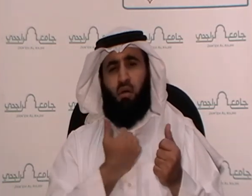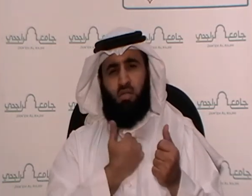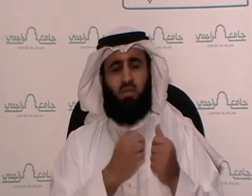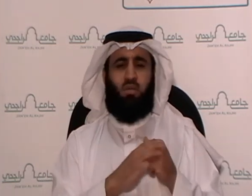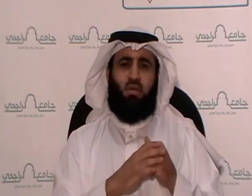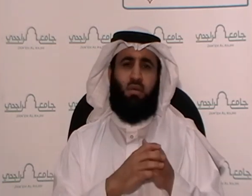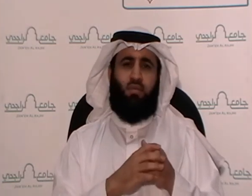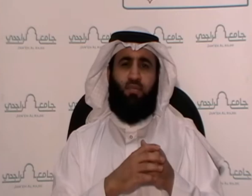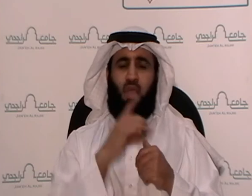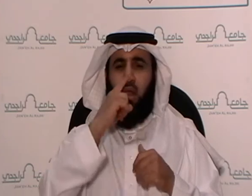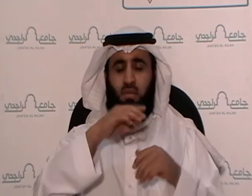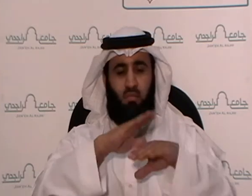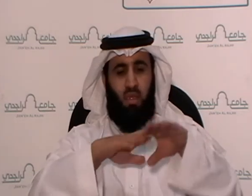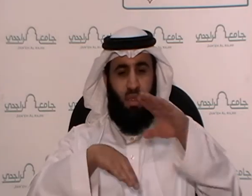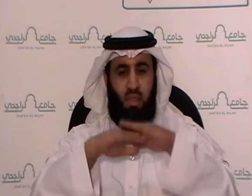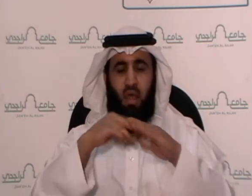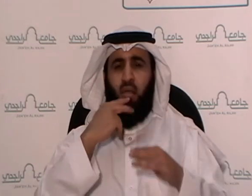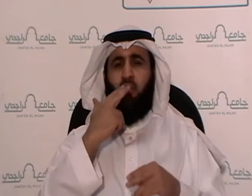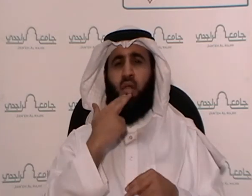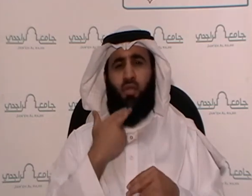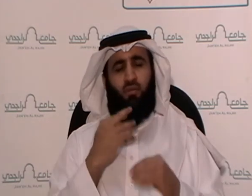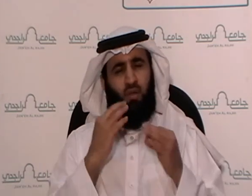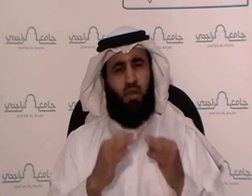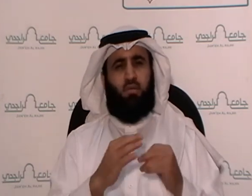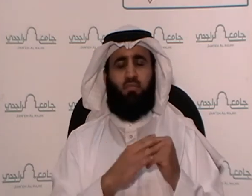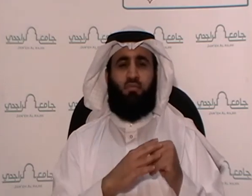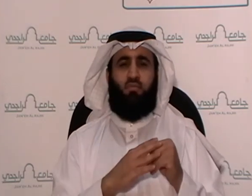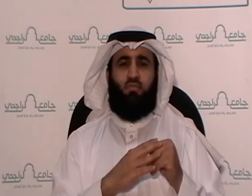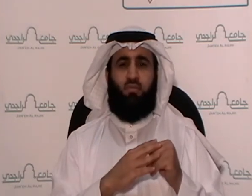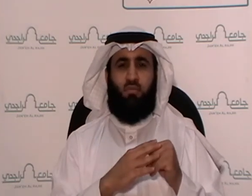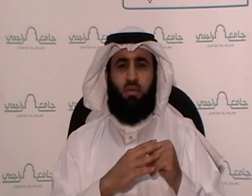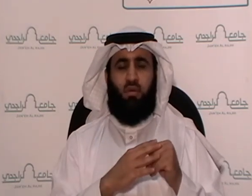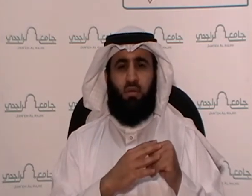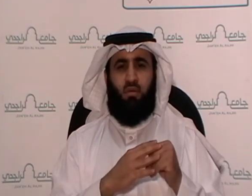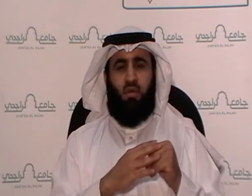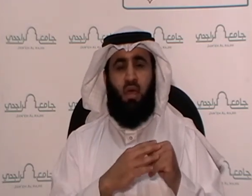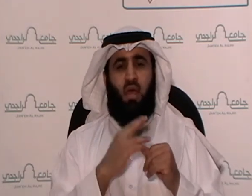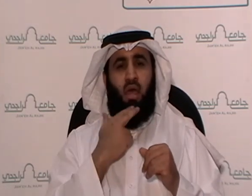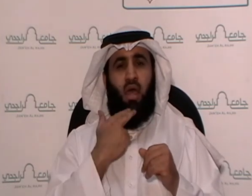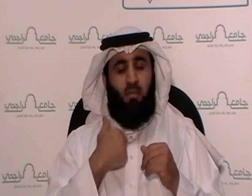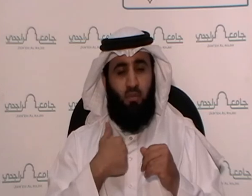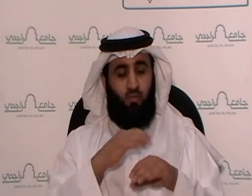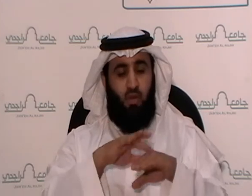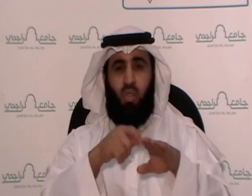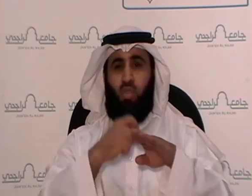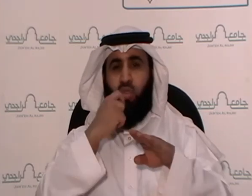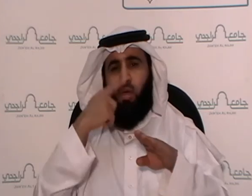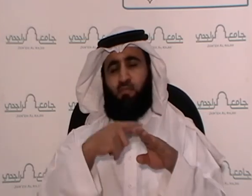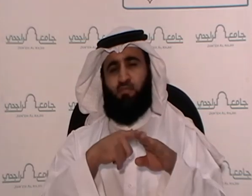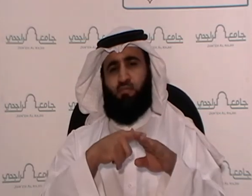لتكن أيدينا أمينة، فإن كانت أمينة كانت ثمينة، وإن